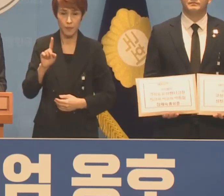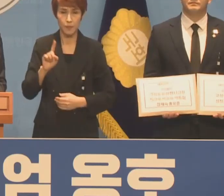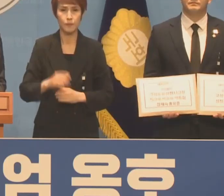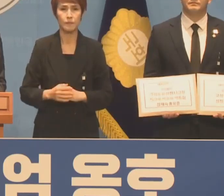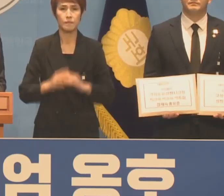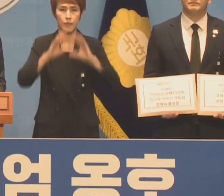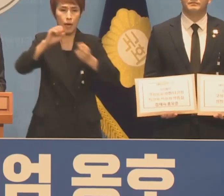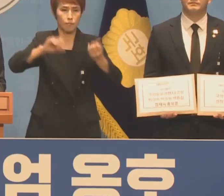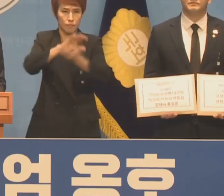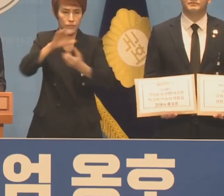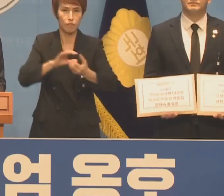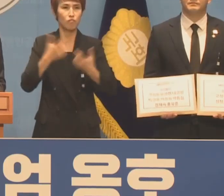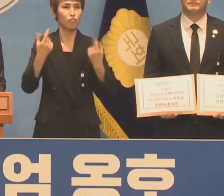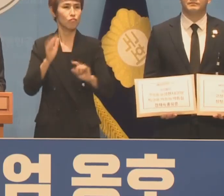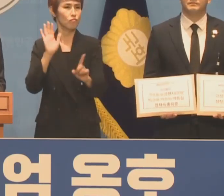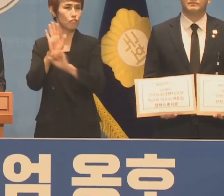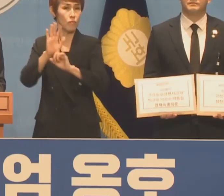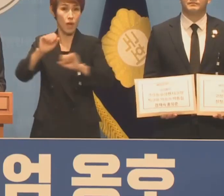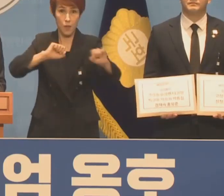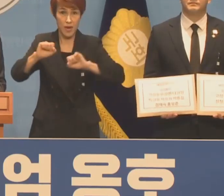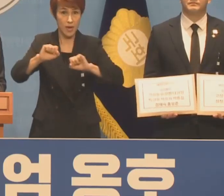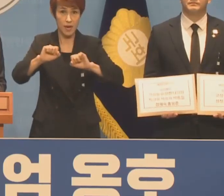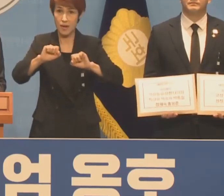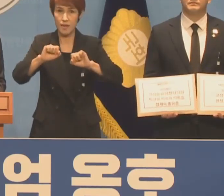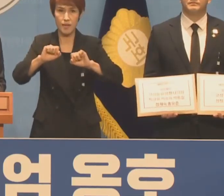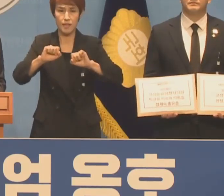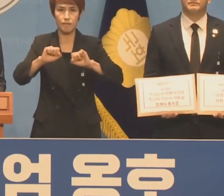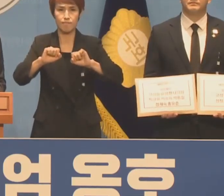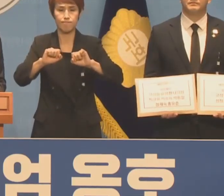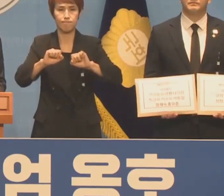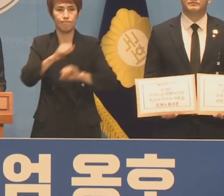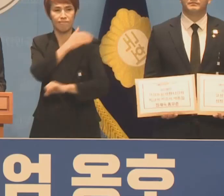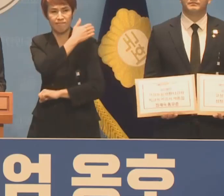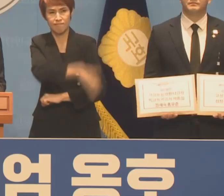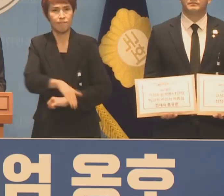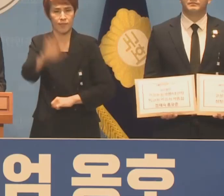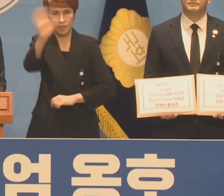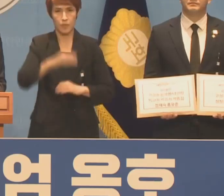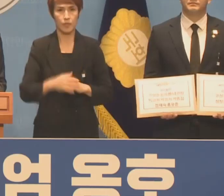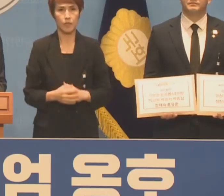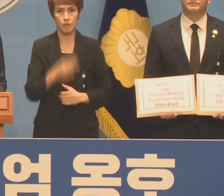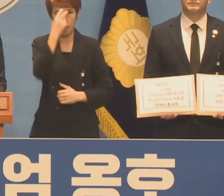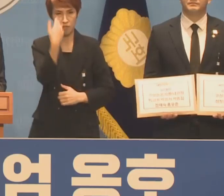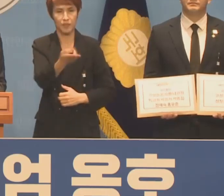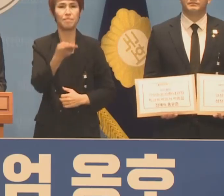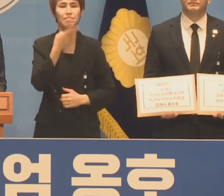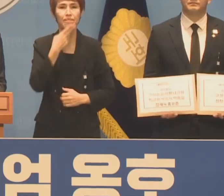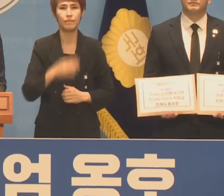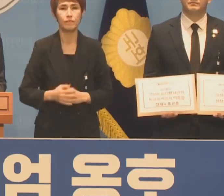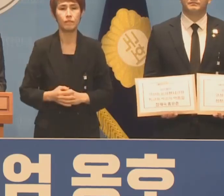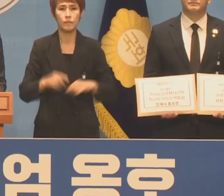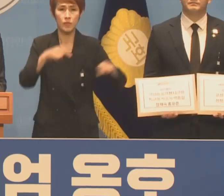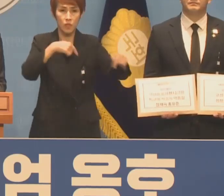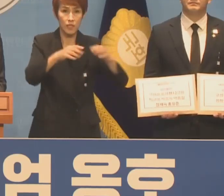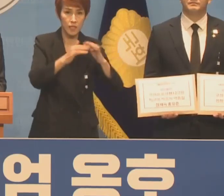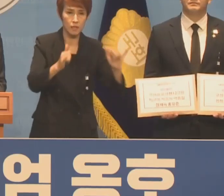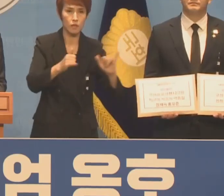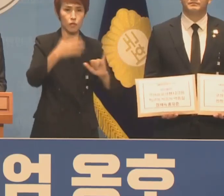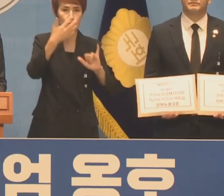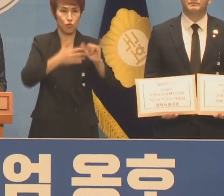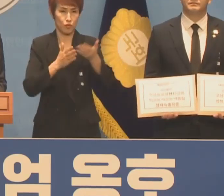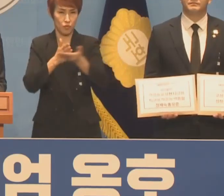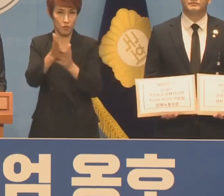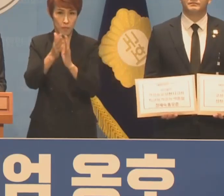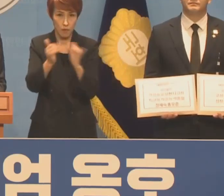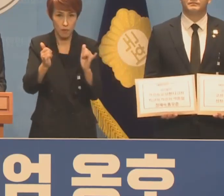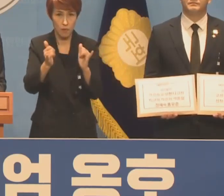내란 선전 선동 행위를 절대 좌시하지 않을 것입니다. 정치인, 극우 유튜버 채널뿐만